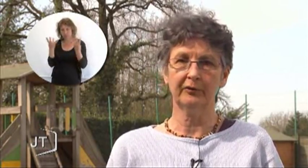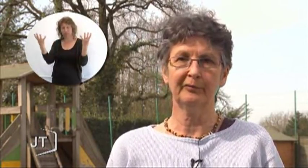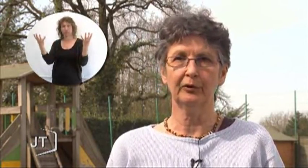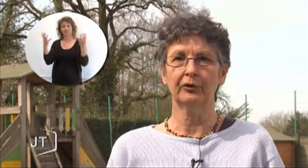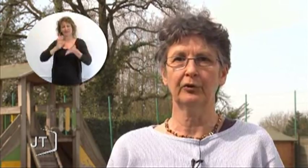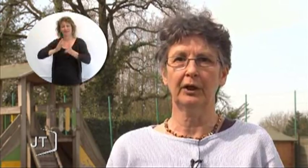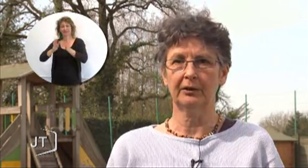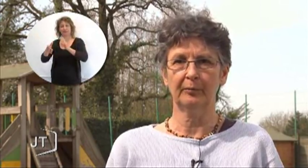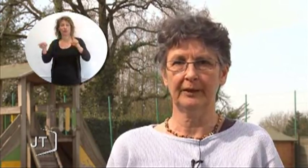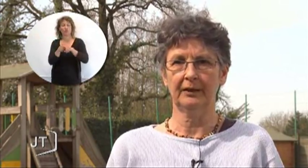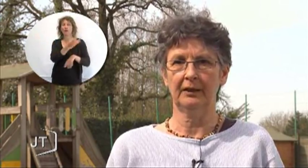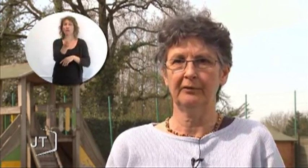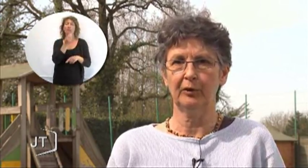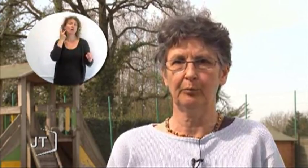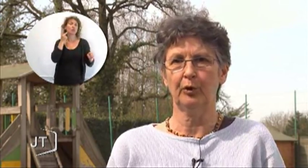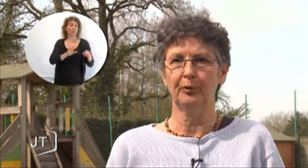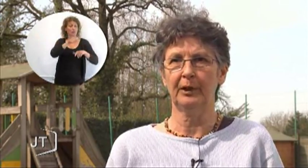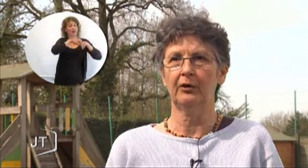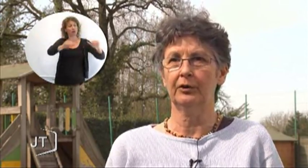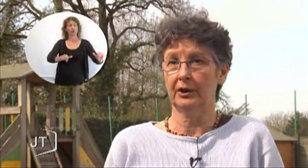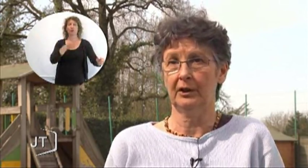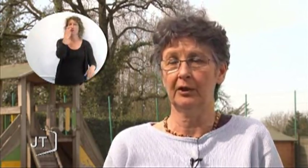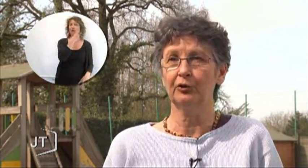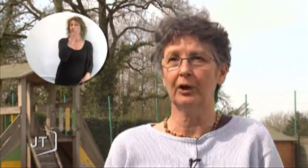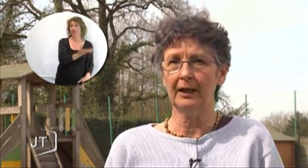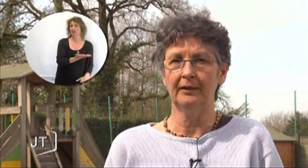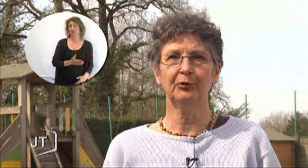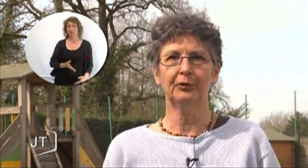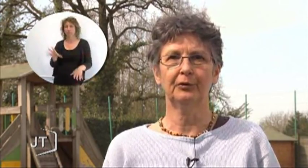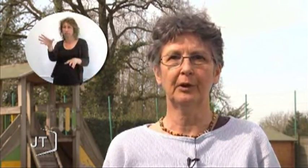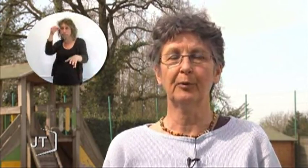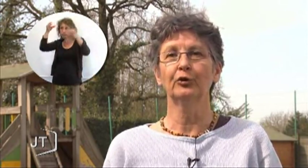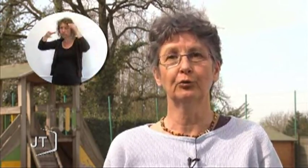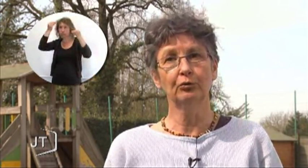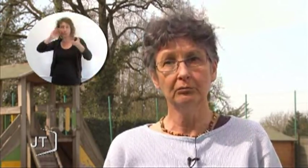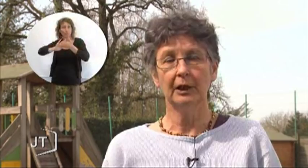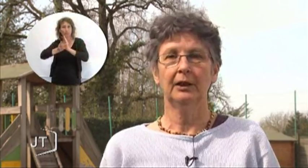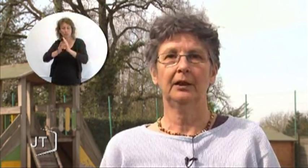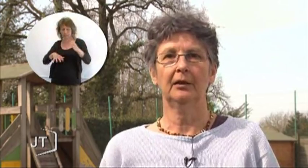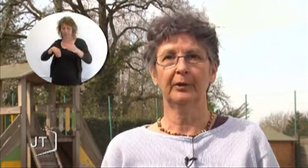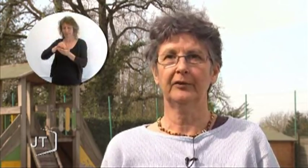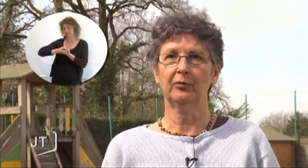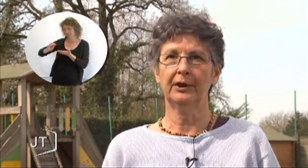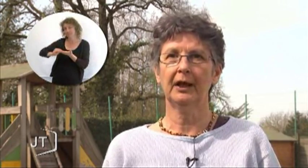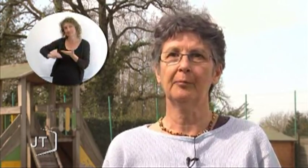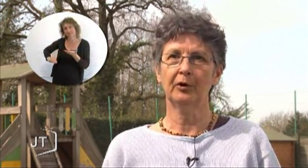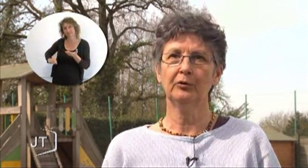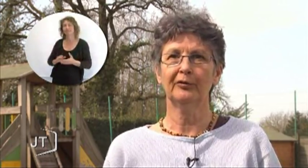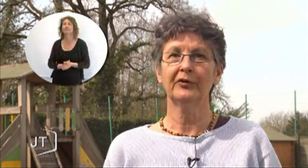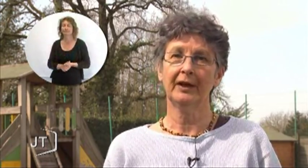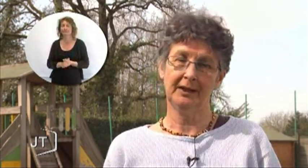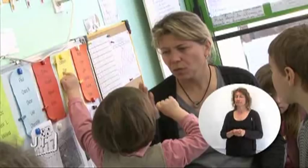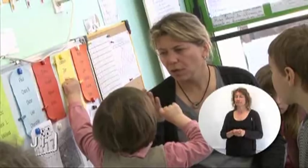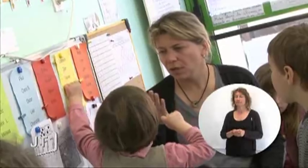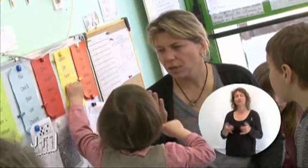comme les enfants entendants à l'école maternelle développent leur première langue qui est la langue orale, pour apprendre tout, et en particulier apprendre